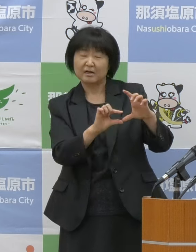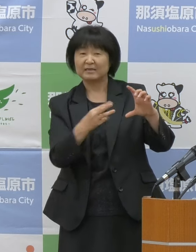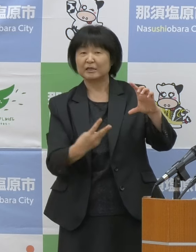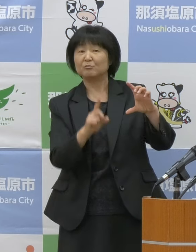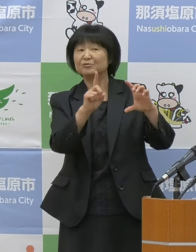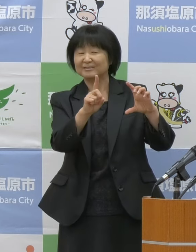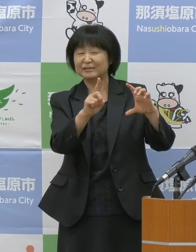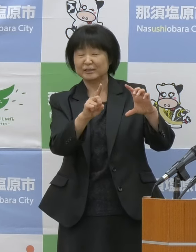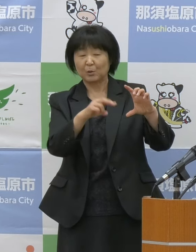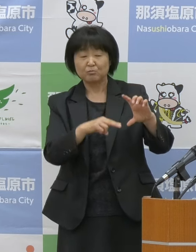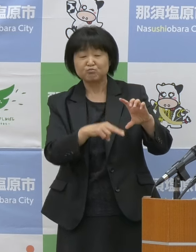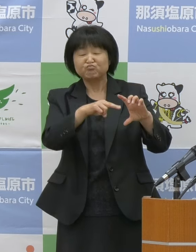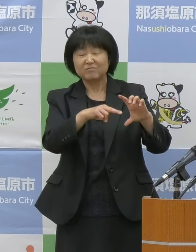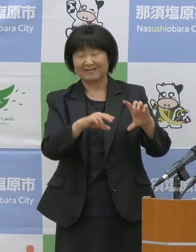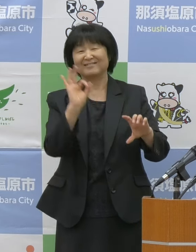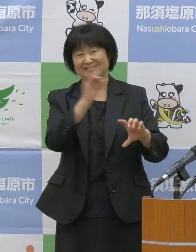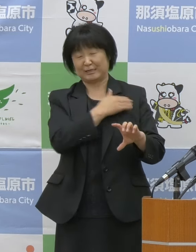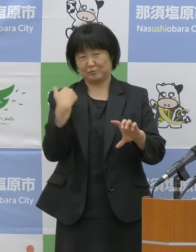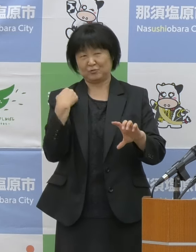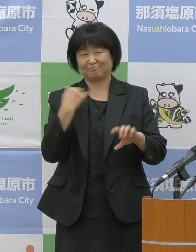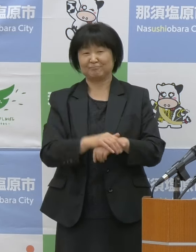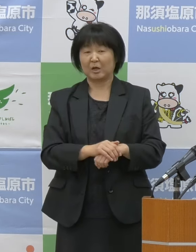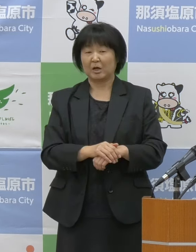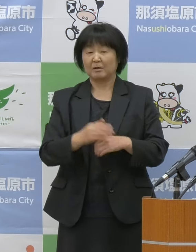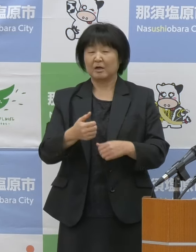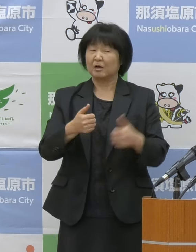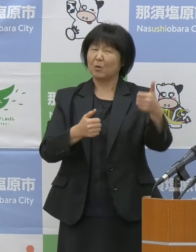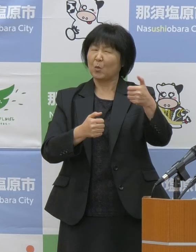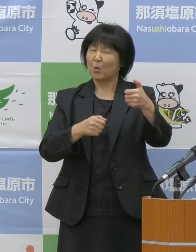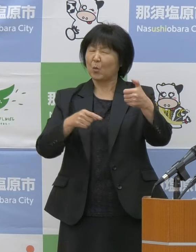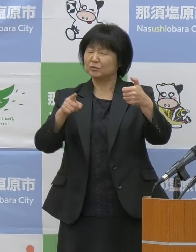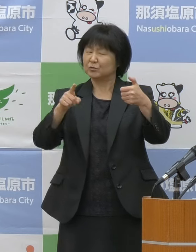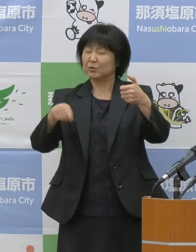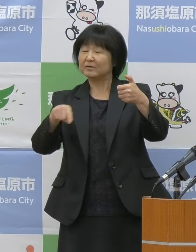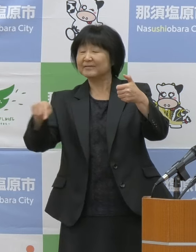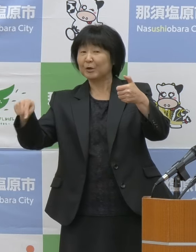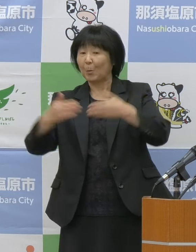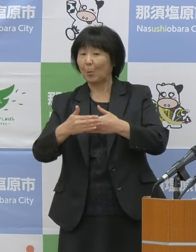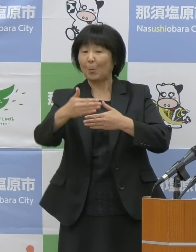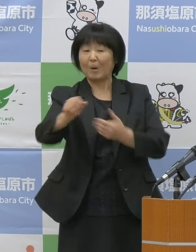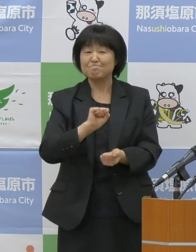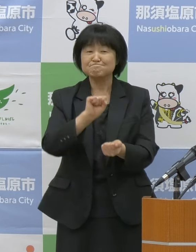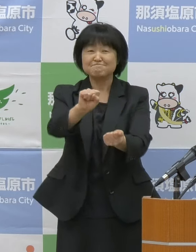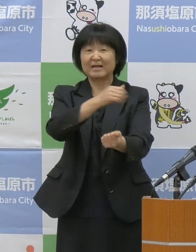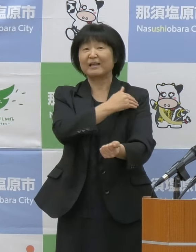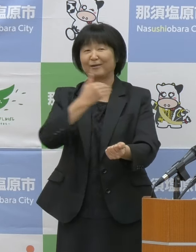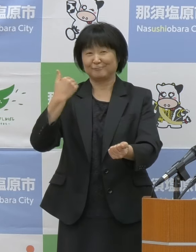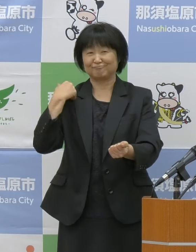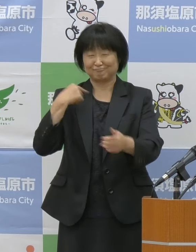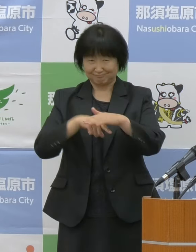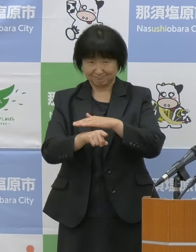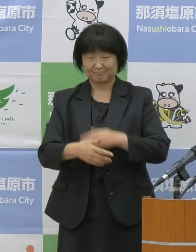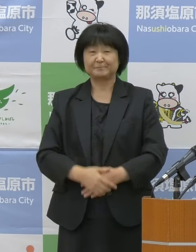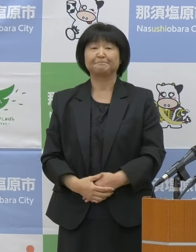が充電となり、この充電で最大50キロの走行が可能とされ